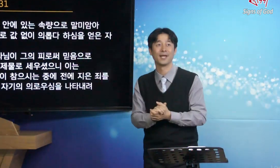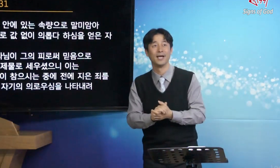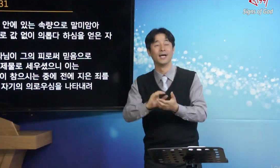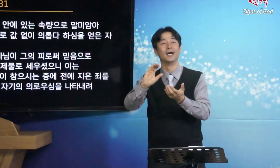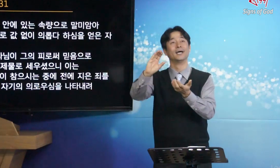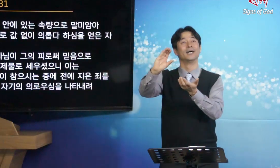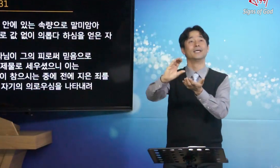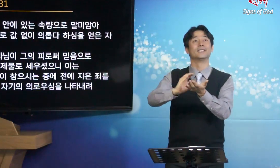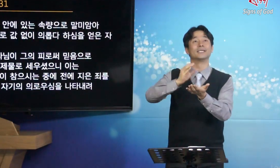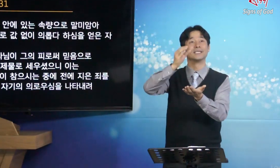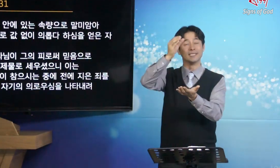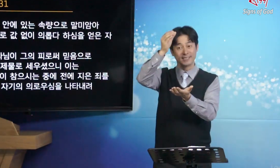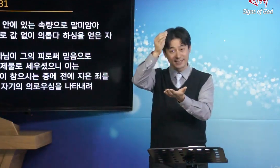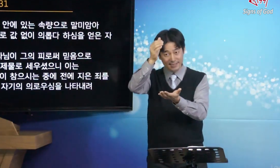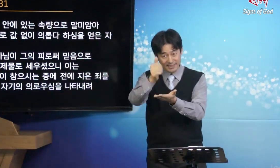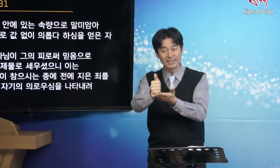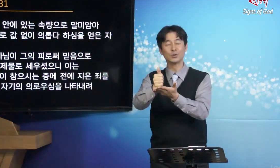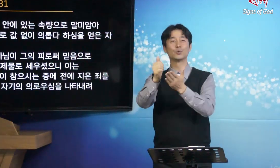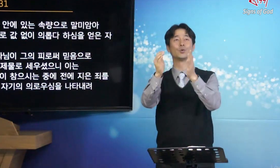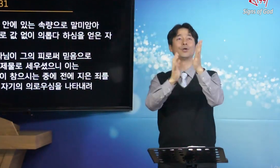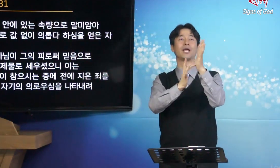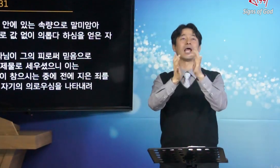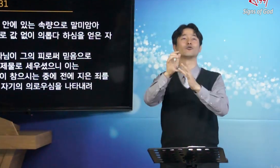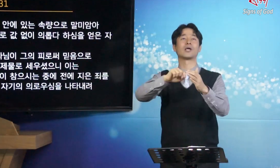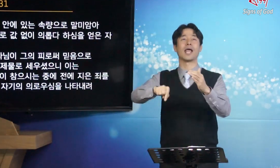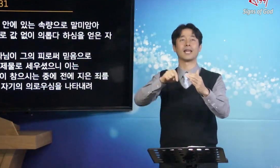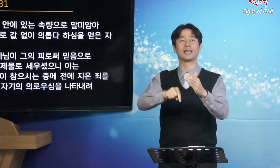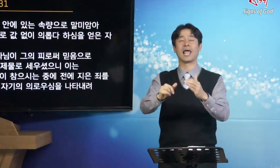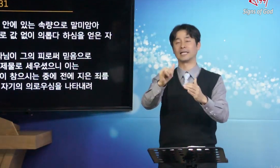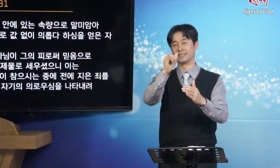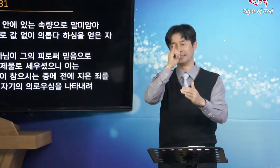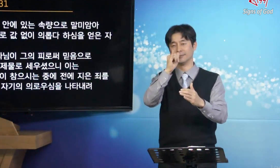다 같이 읽도록 하겠습니다. 그리스도 예수 안에 있는